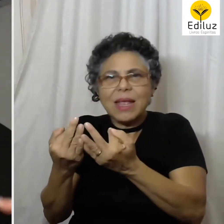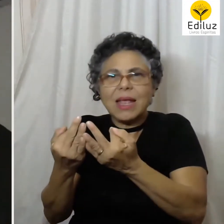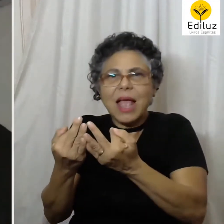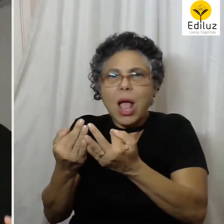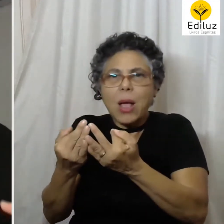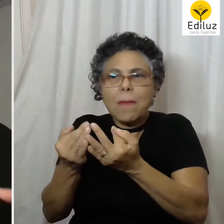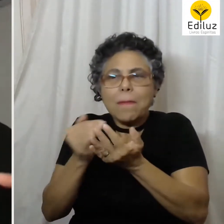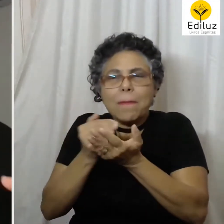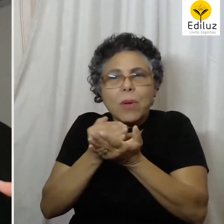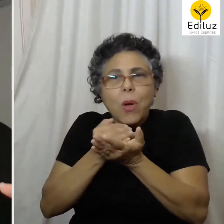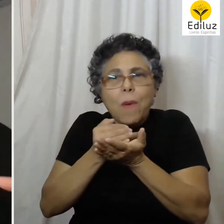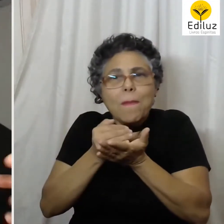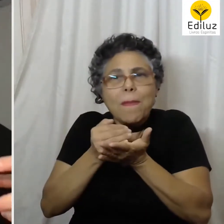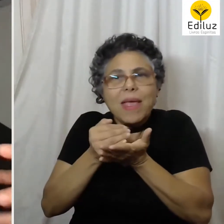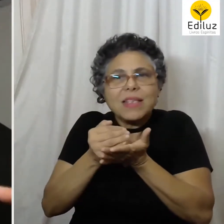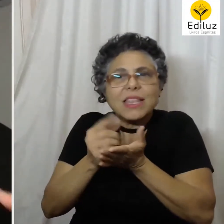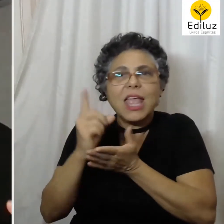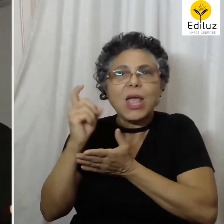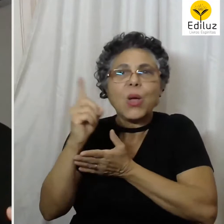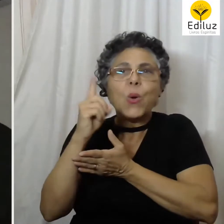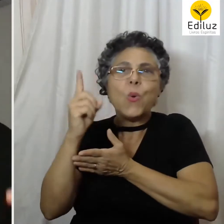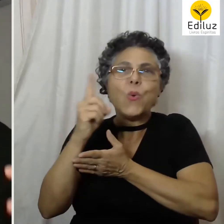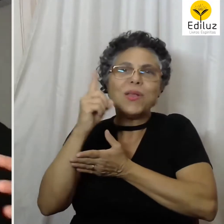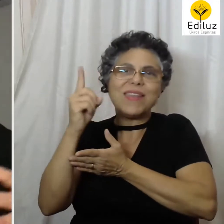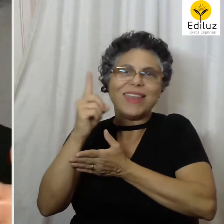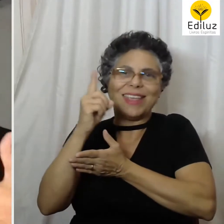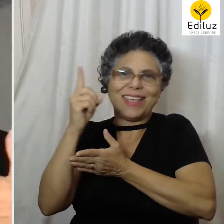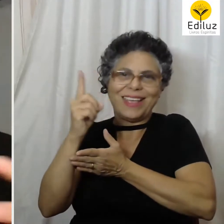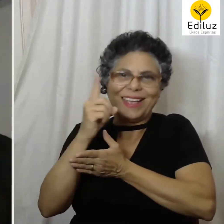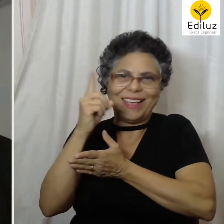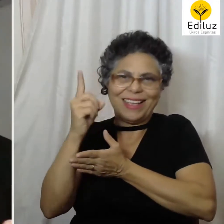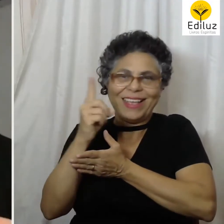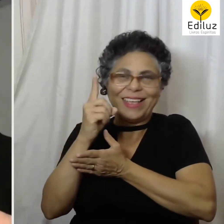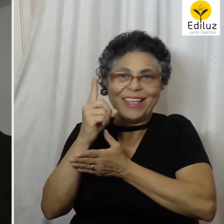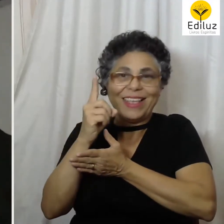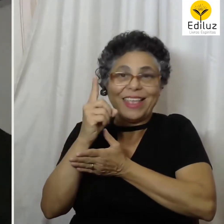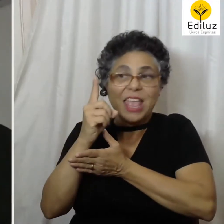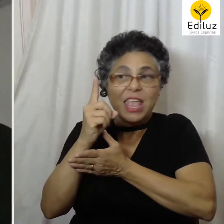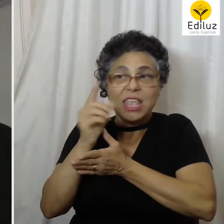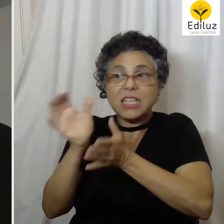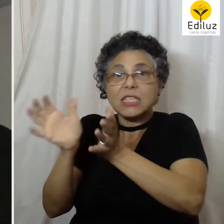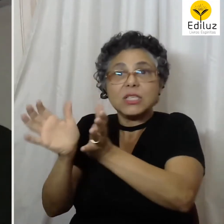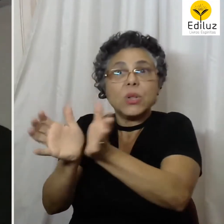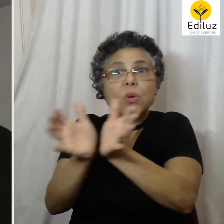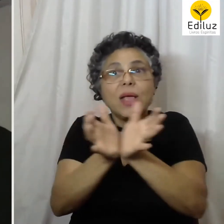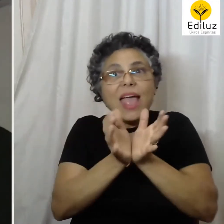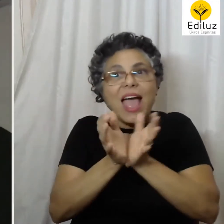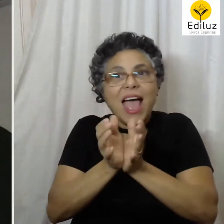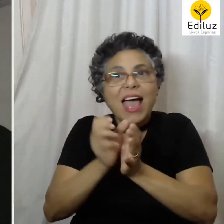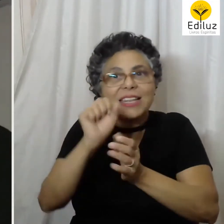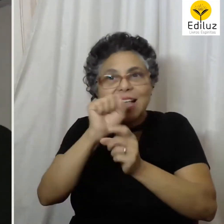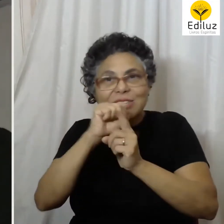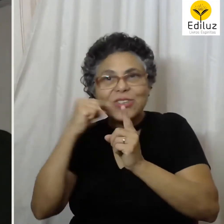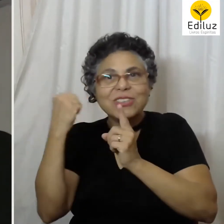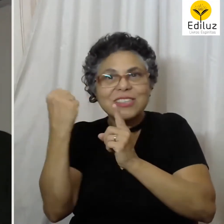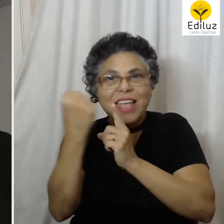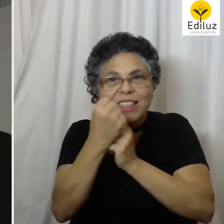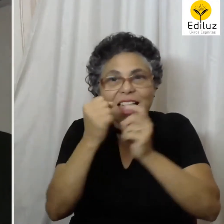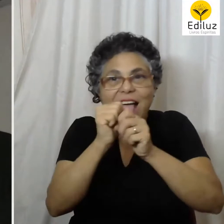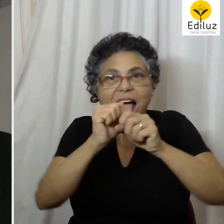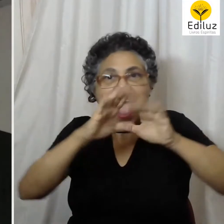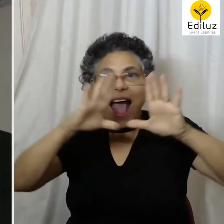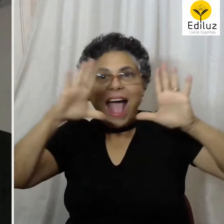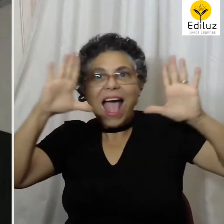únicas, singulares, na medida em que os espaços da sociedade são abertos,